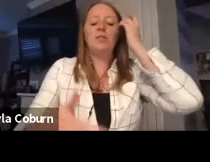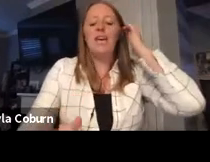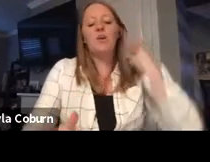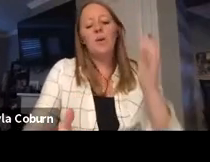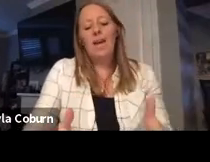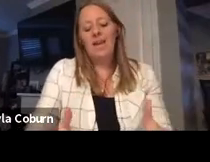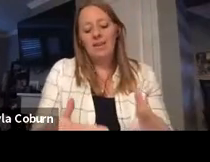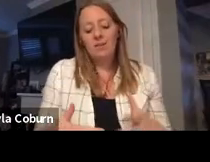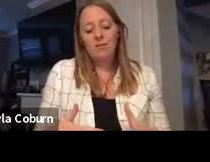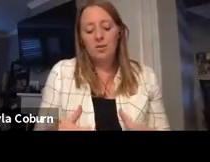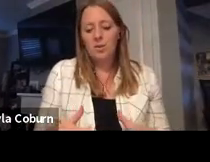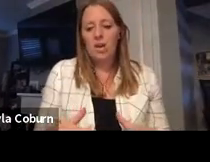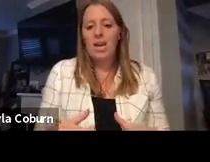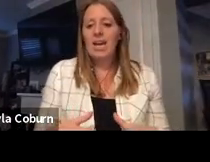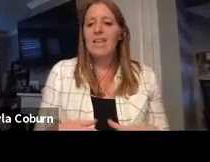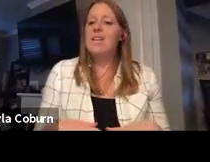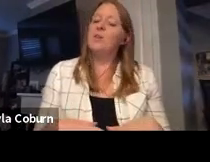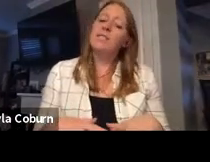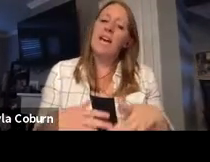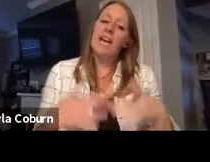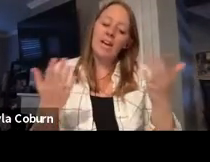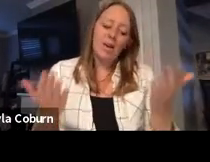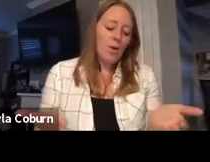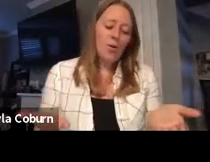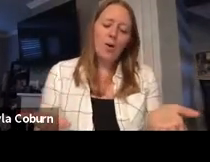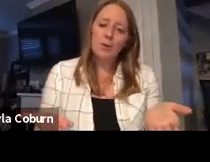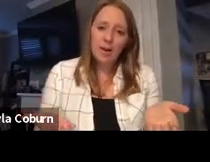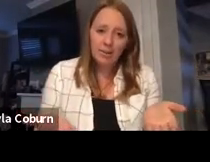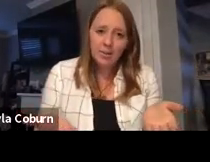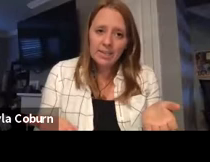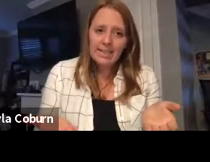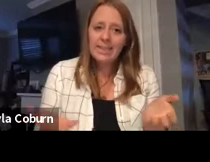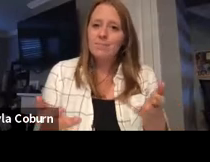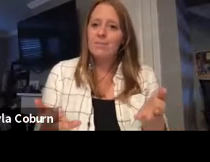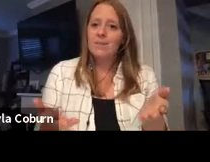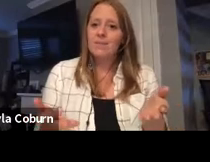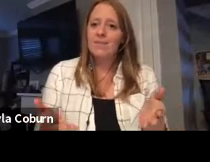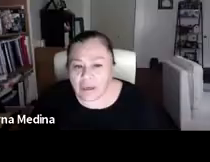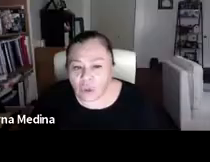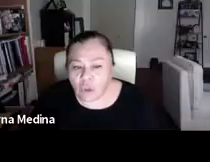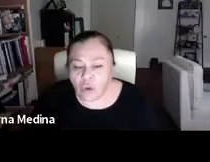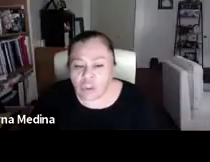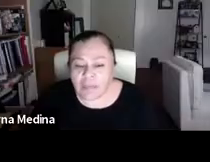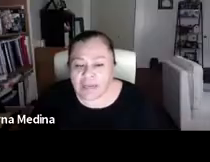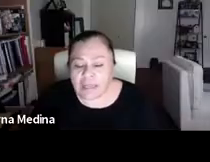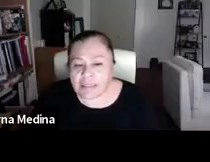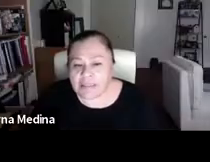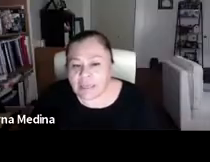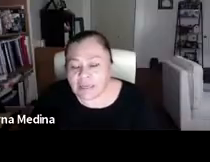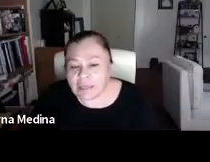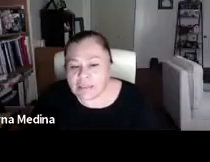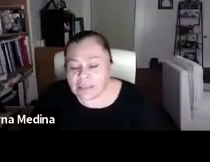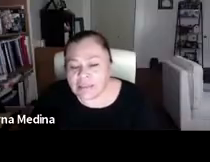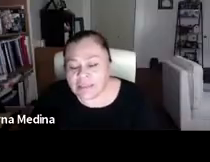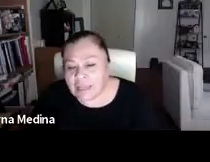you take away the food and then you say, "Oh, are you hungry?" Otra manera de